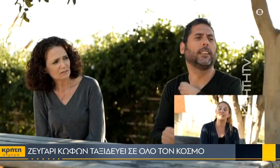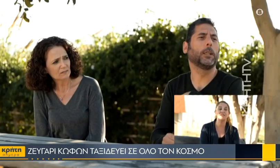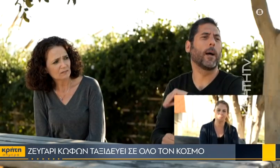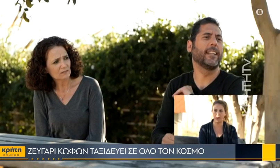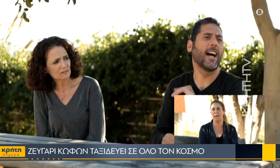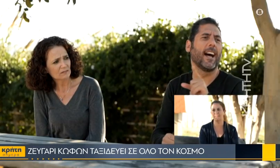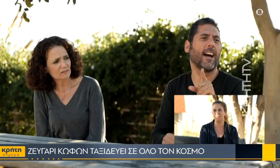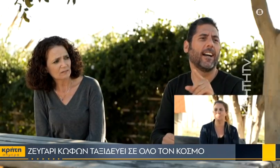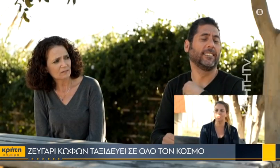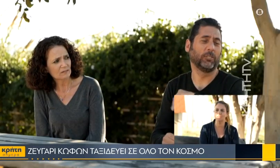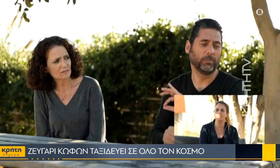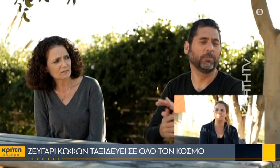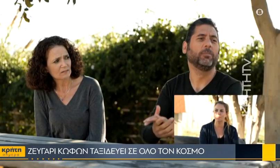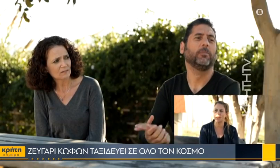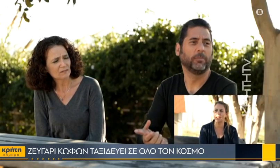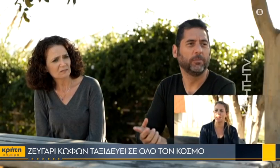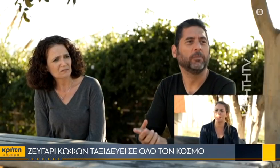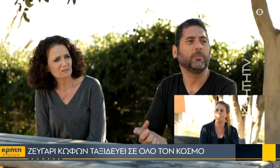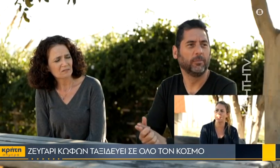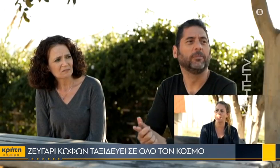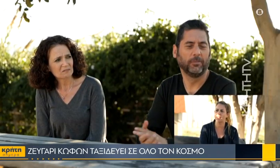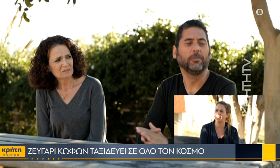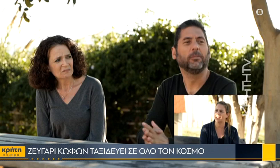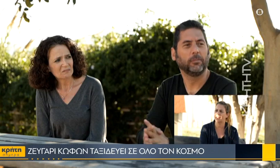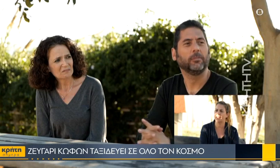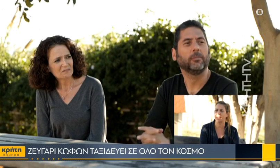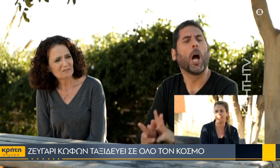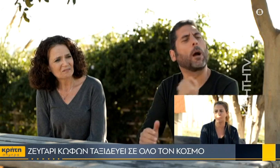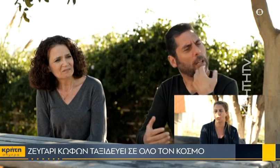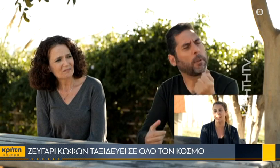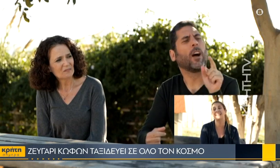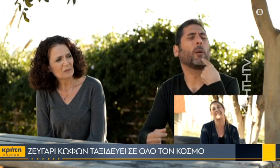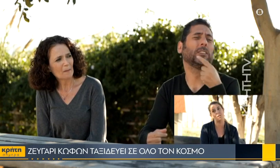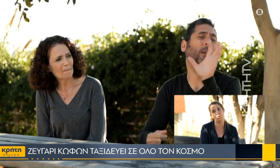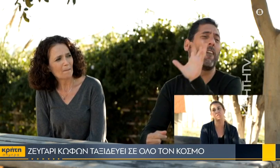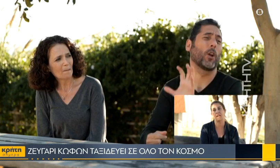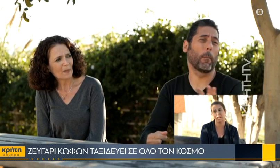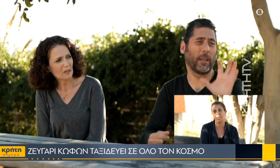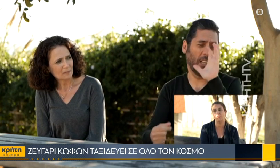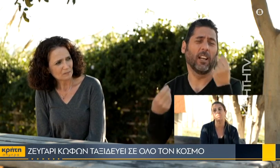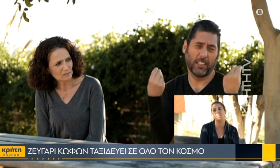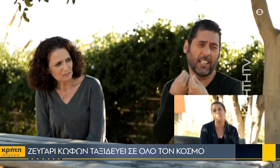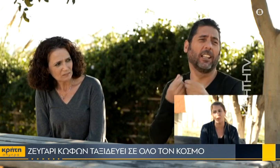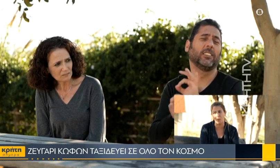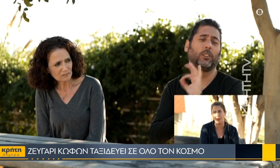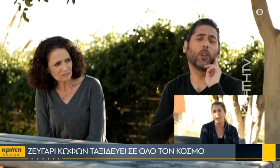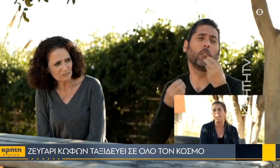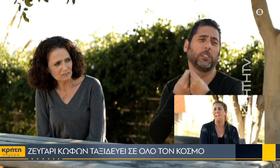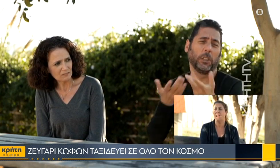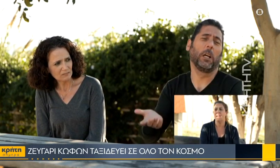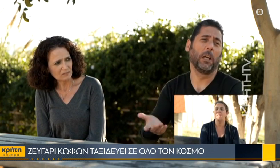Νομίζω θα έλεγα την Ισπανία. Νομίζω ότι στην Ισπανία ήταν αρκετά πιο άνετα. Γενικώς η αλήθεια είναι ότι στην